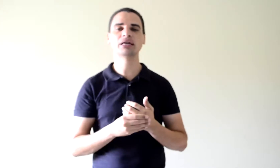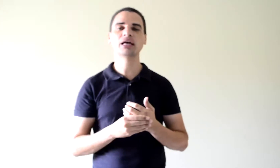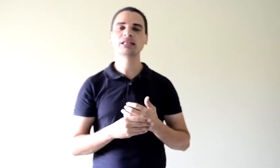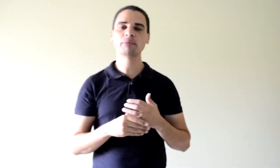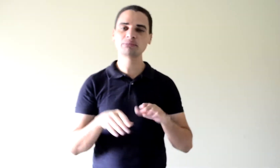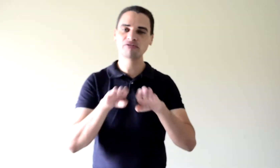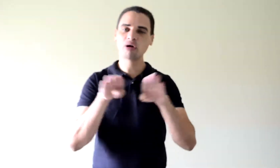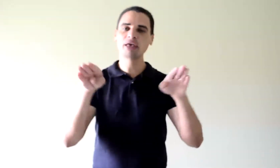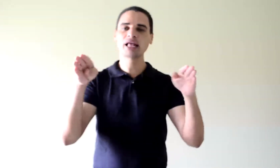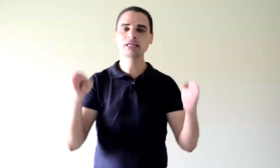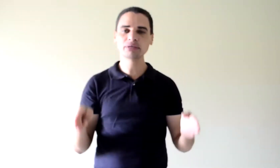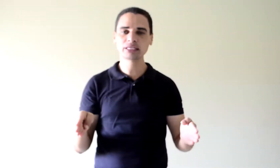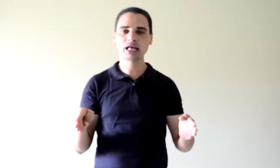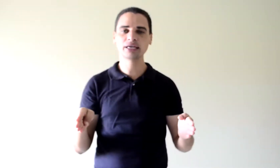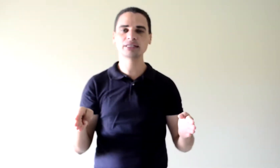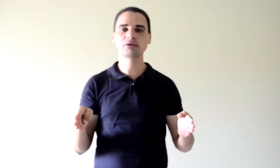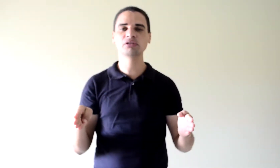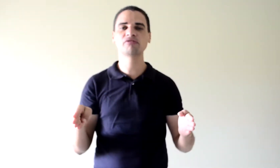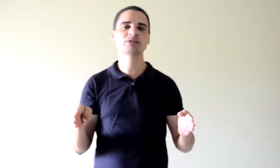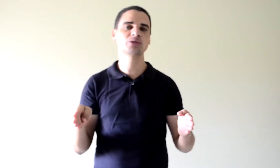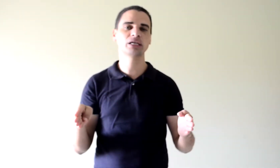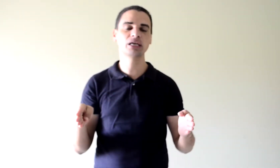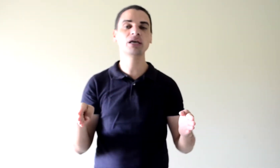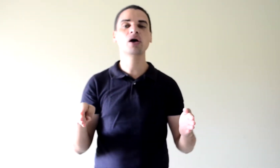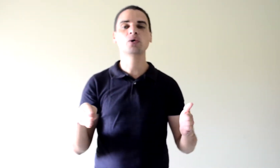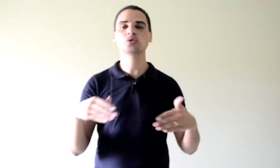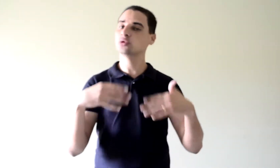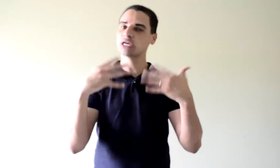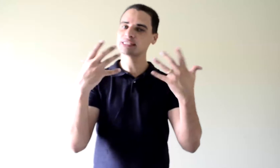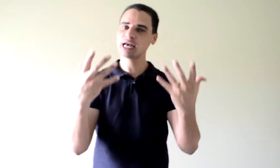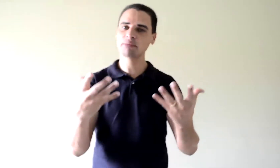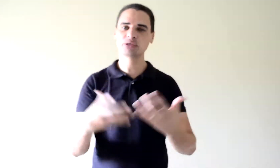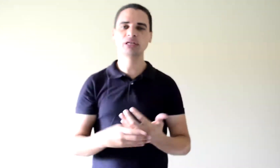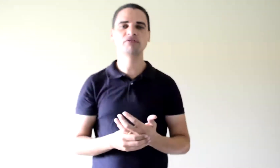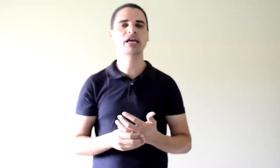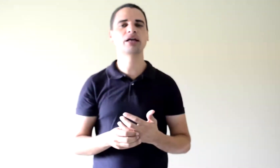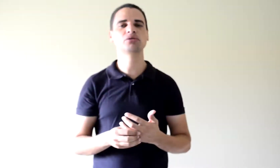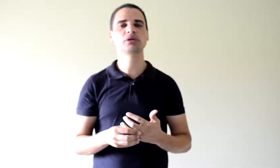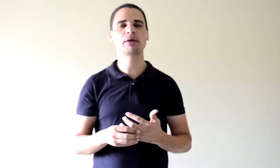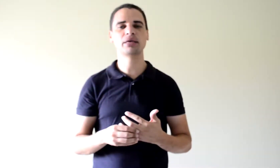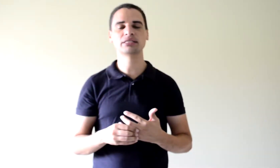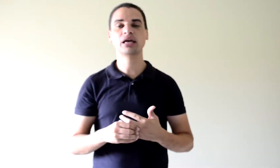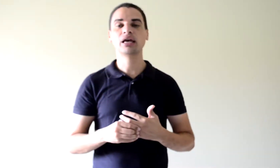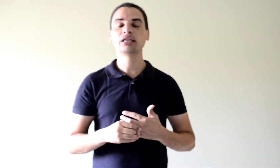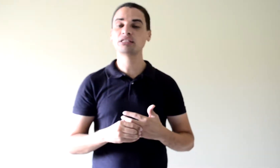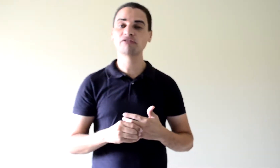Da mesma forma é na língua de sinais, né? Quando eu faço isso aqui, o surdo já sabe o significado do que é mesa. E se eu